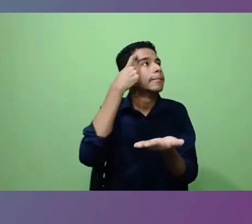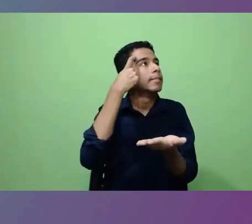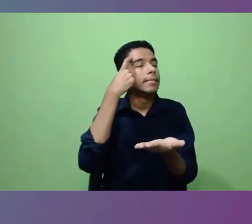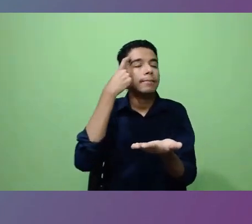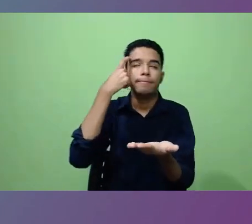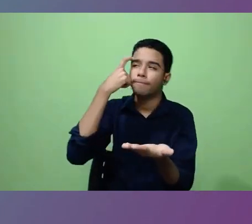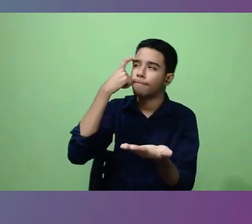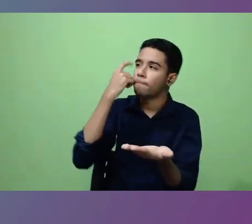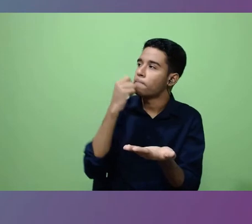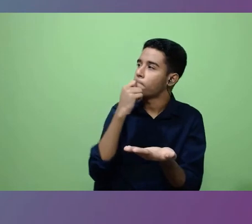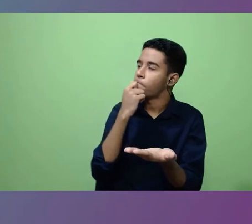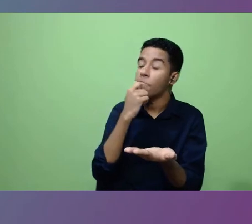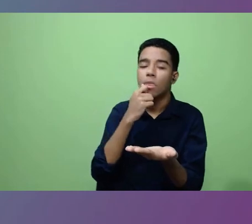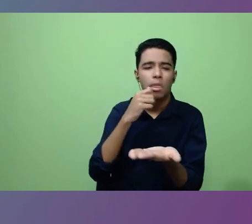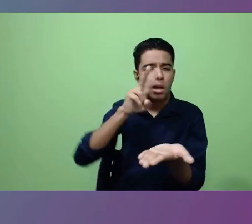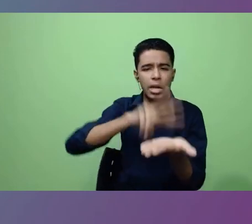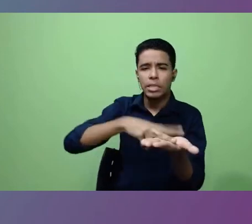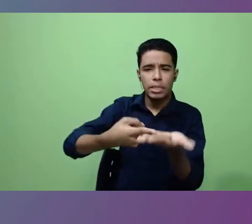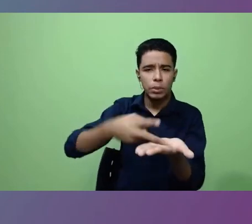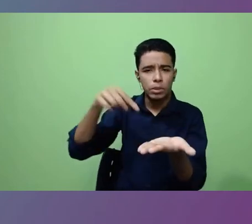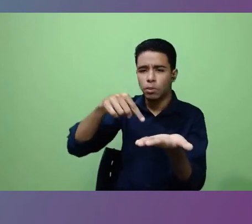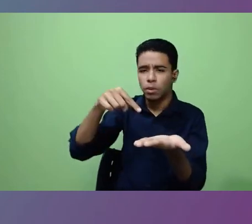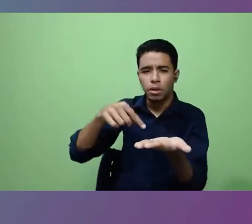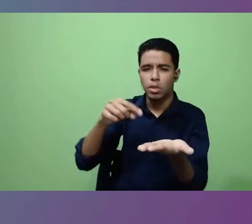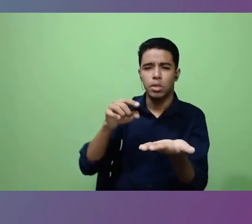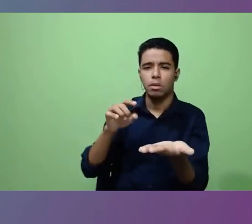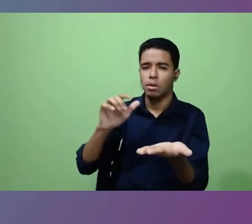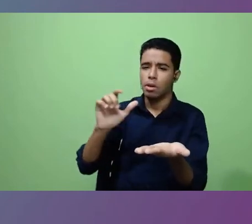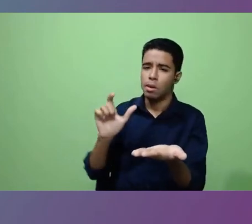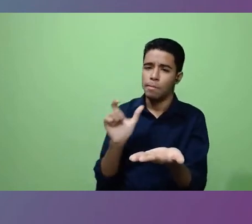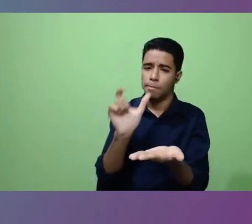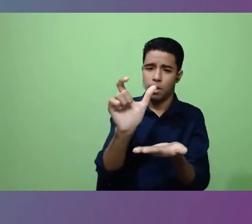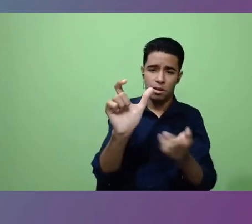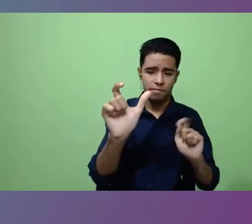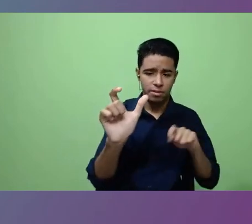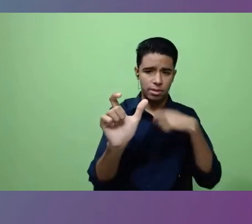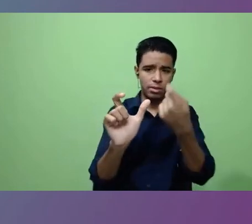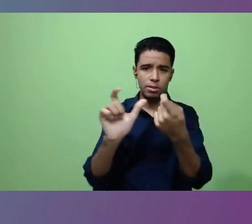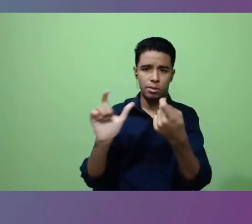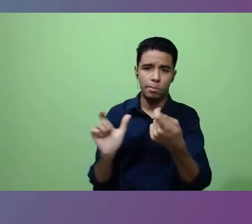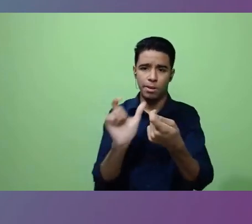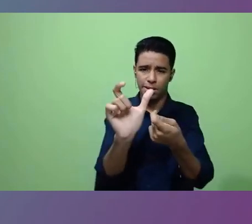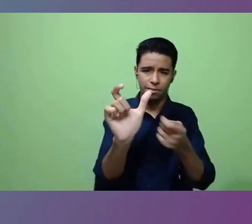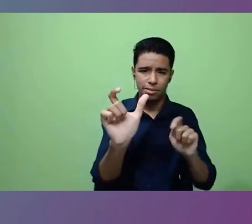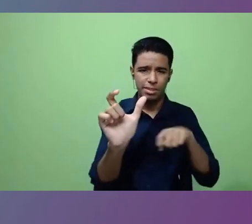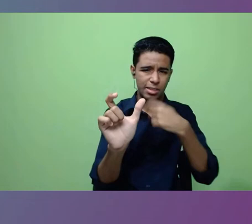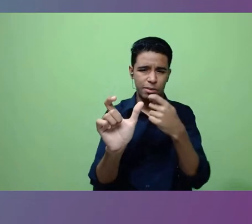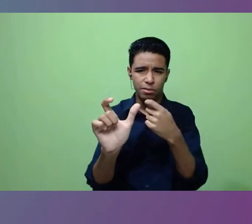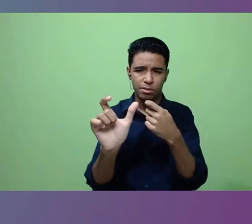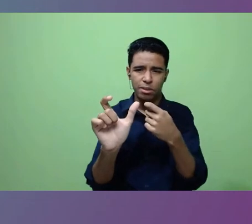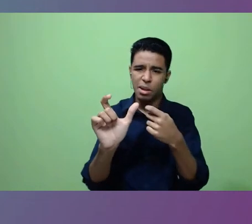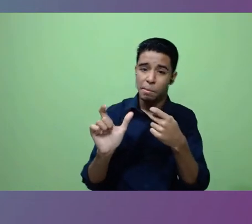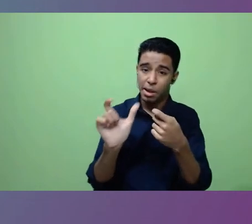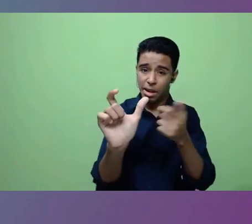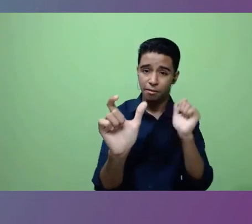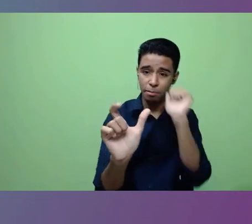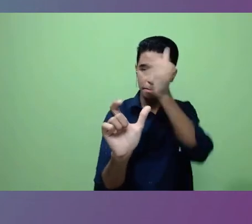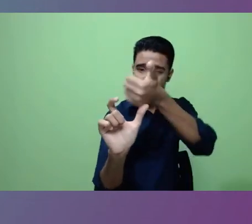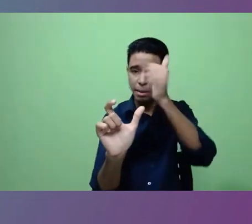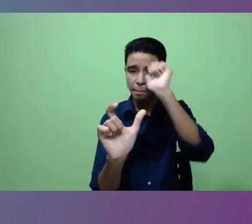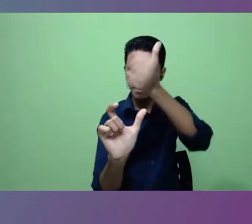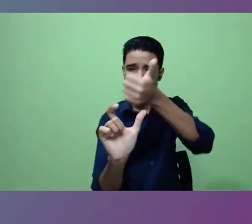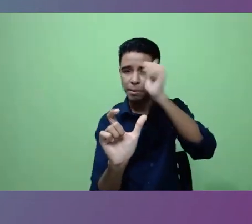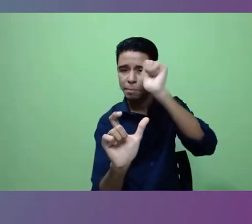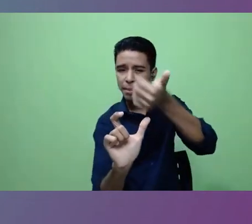e pensar na tradução apenas como substituição de palavras. Ela não é apenas uma substituição de palavras. O intérprete